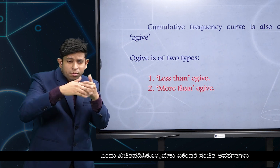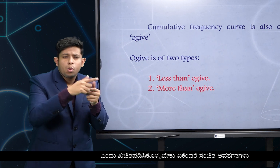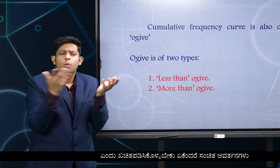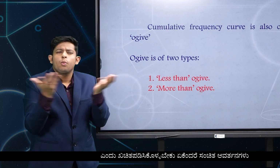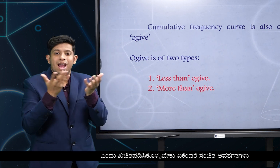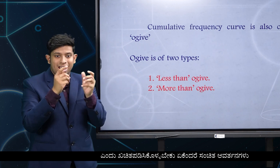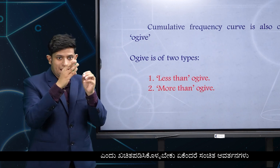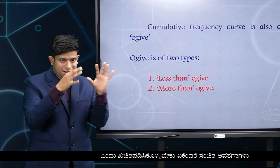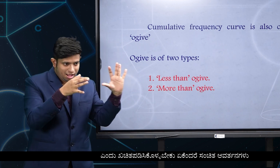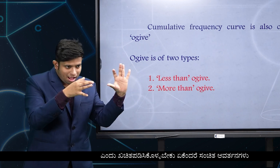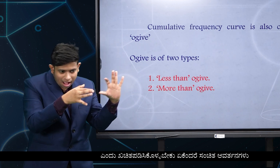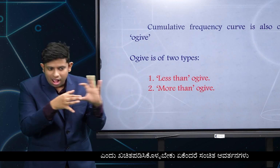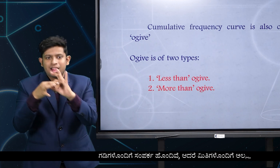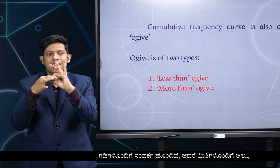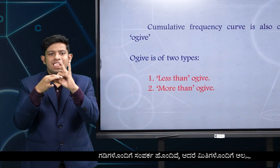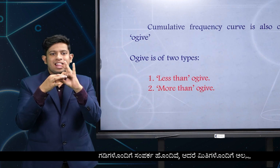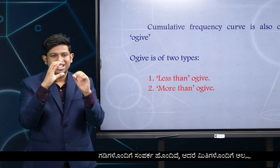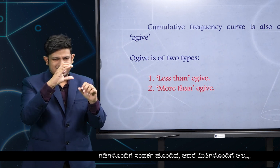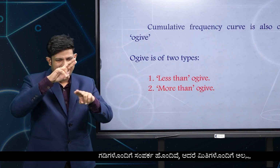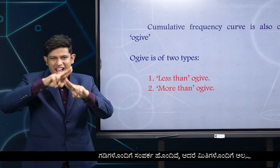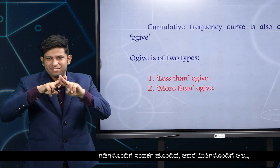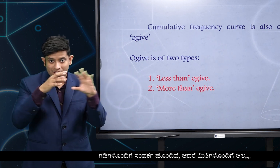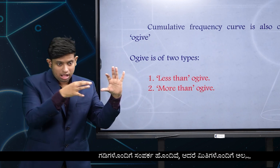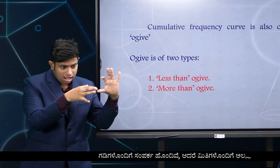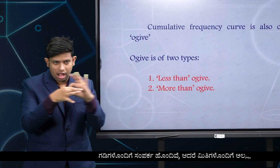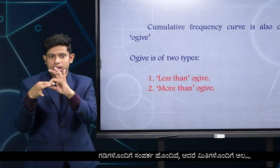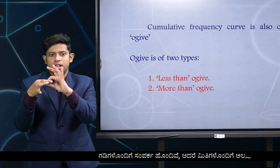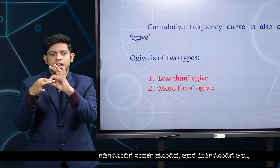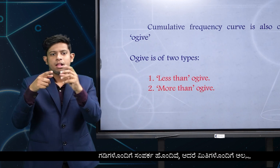ಏಕೆಂದರೆ ಸಂಚಿತ ಆವರ್ತನಗಳು ಗಡಿಗಳೊಂದಿಗೆ ಸಂಪರ್ಕ ಹೊಂದಿವೆ.